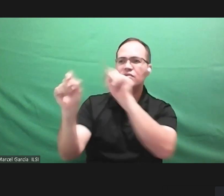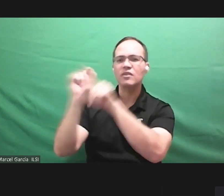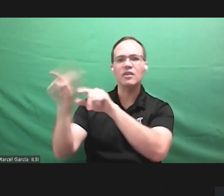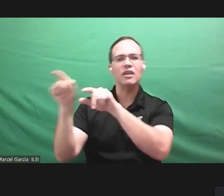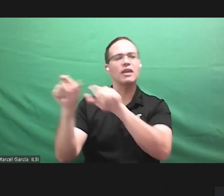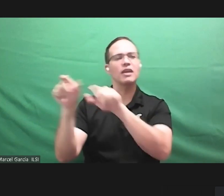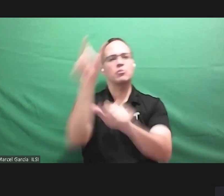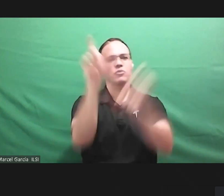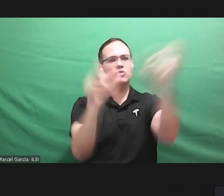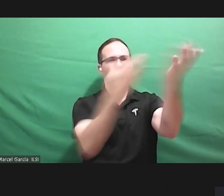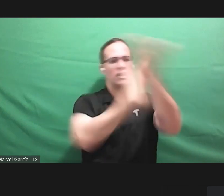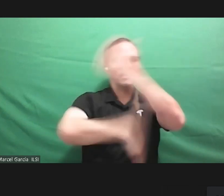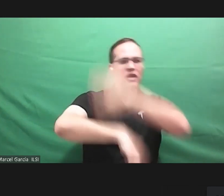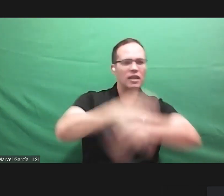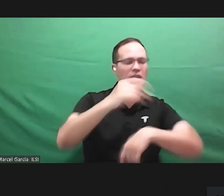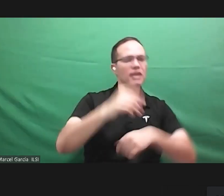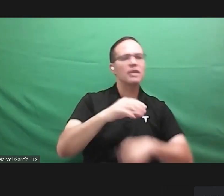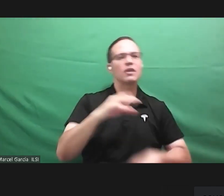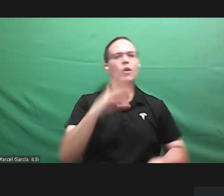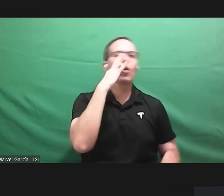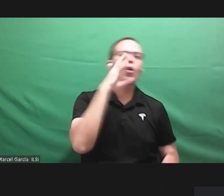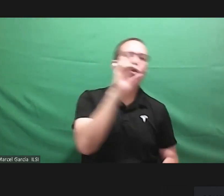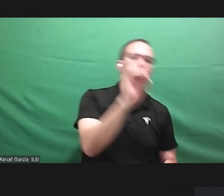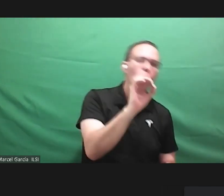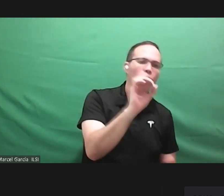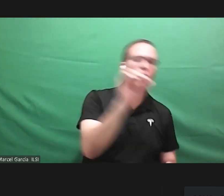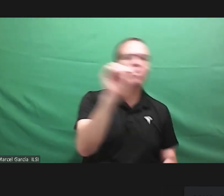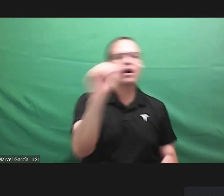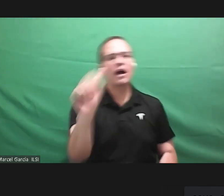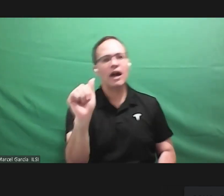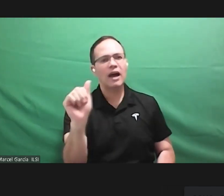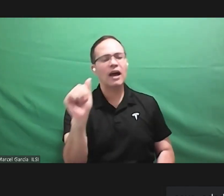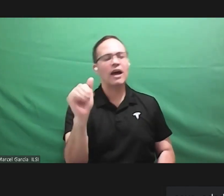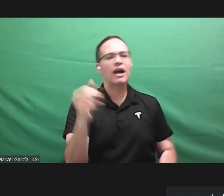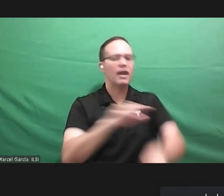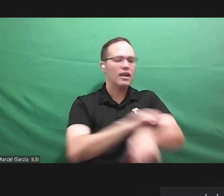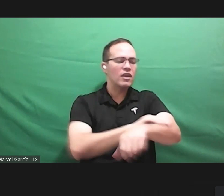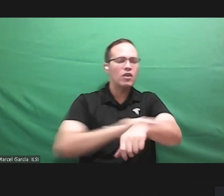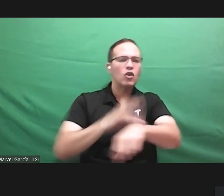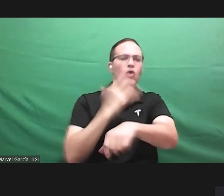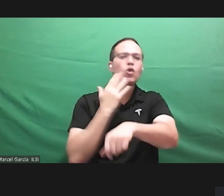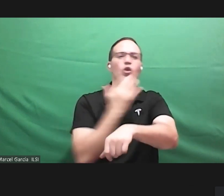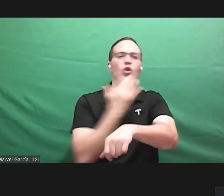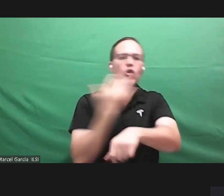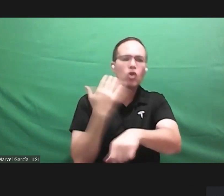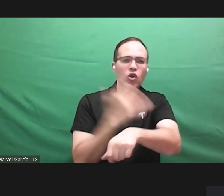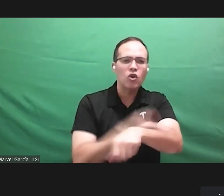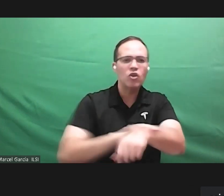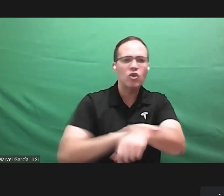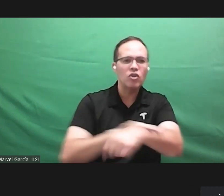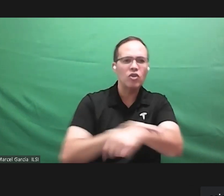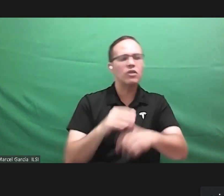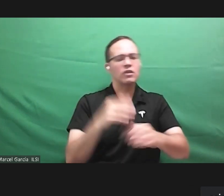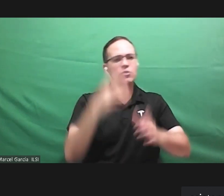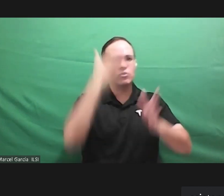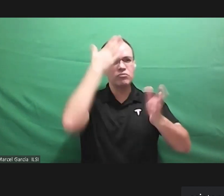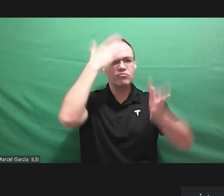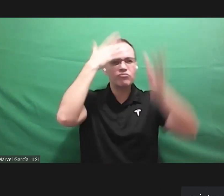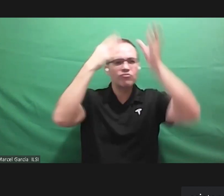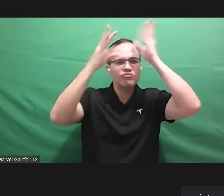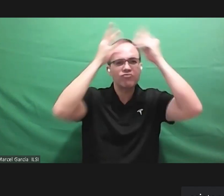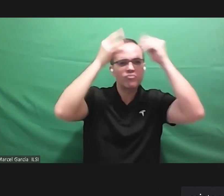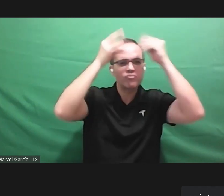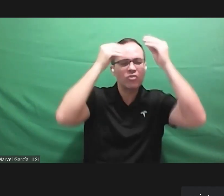color o raza, alfabetización, asistencia a la escuela o nivel de educación,